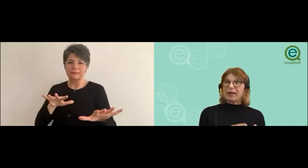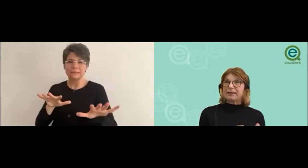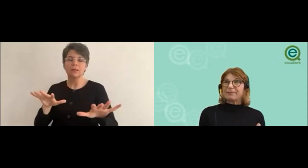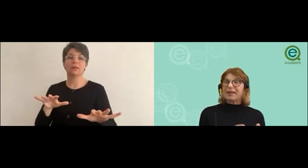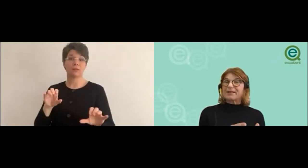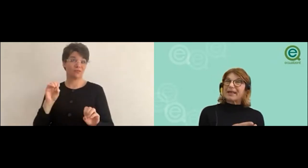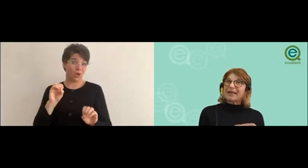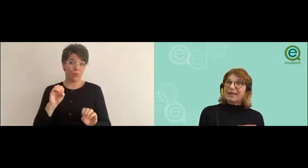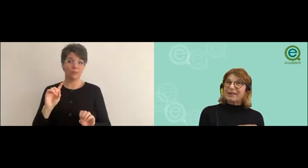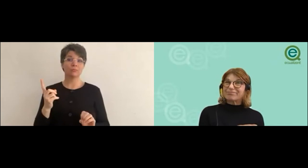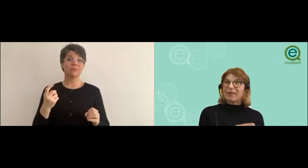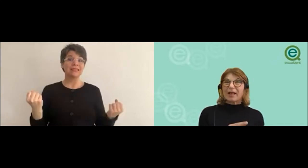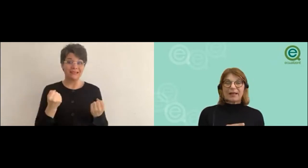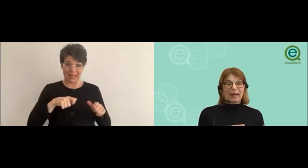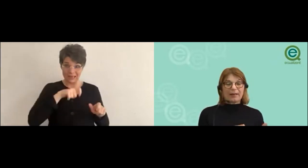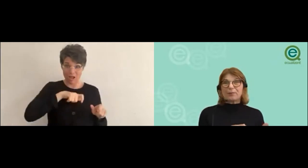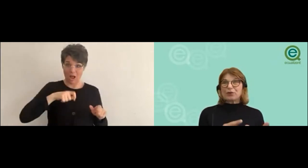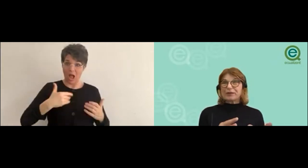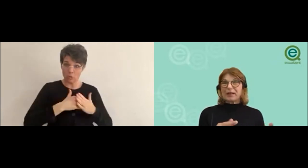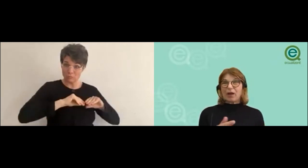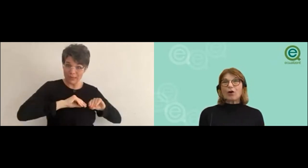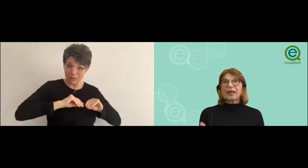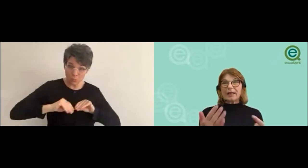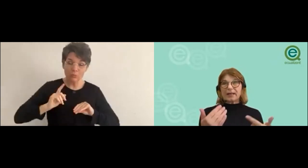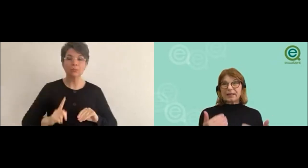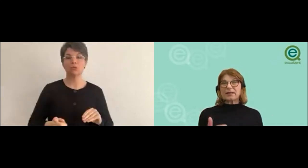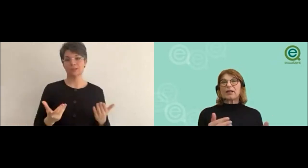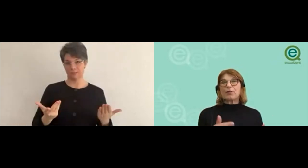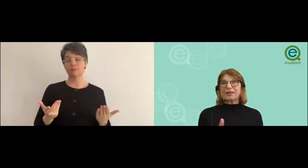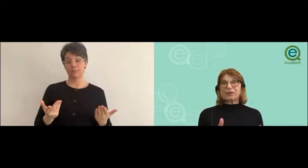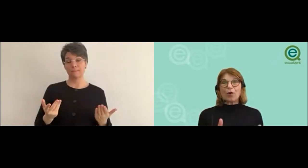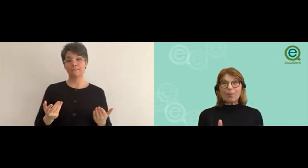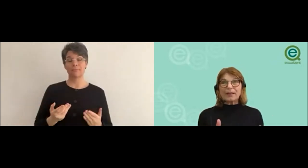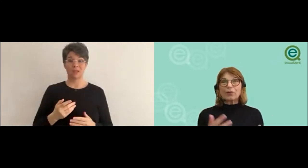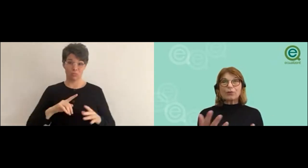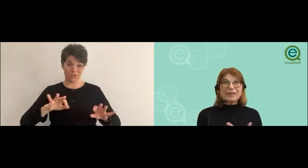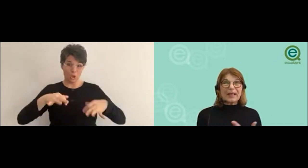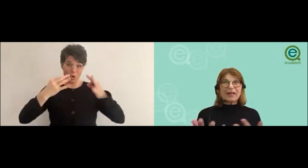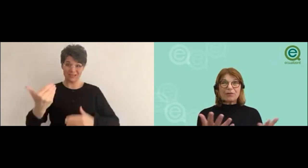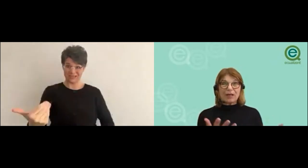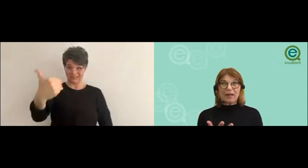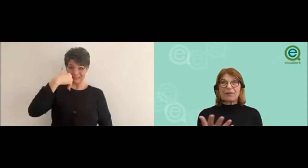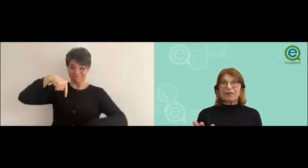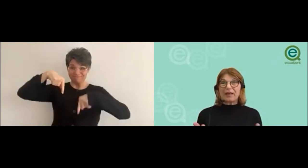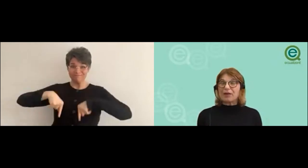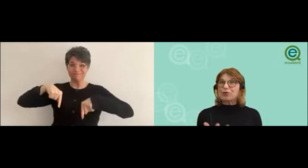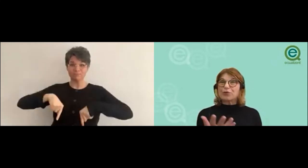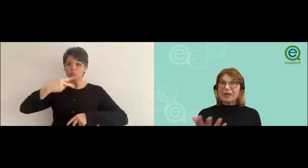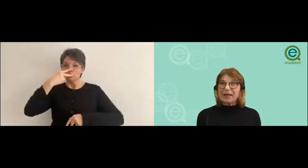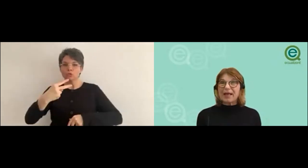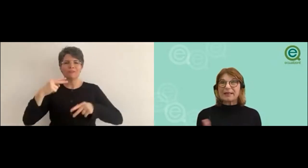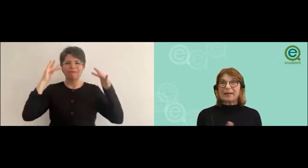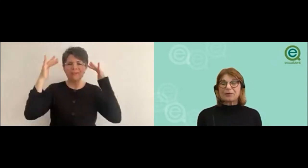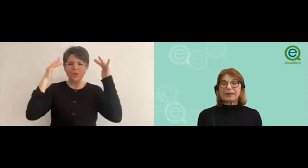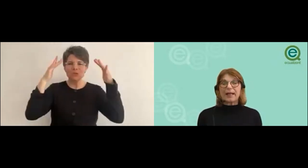Ausbildung an die Trainerinnen. Man sollte auch hier ins Equalisent kommen und sehen, welche Philosophie